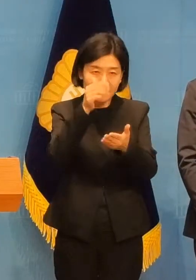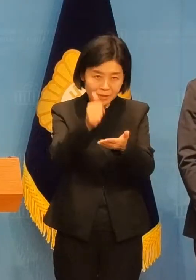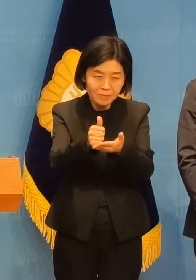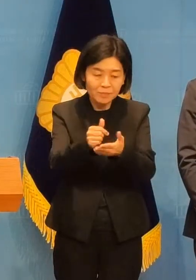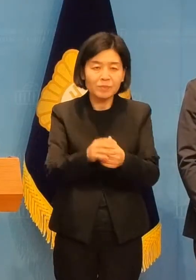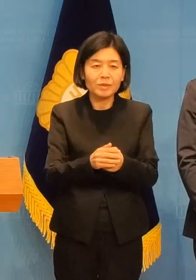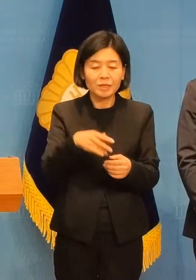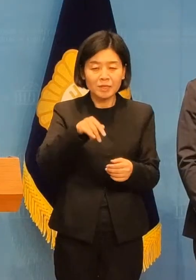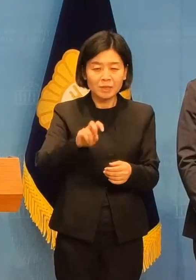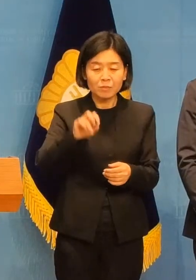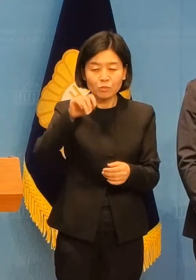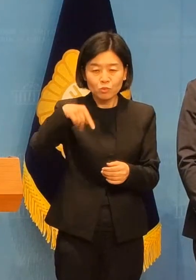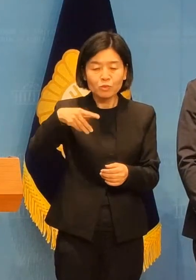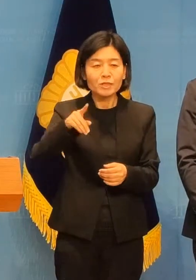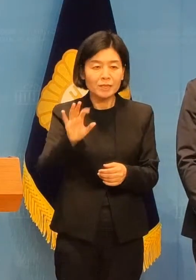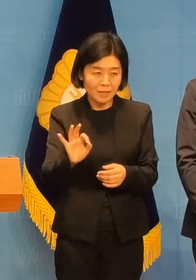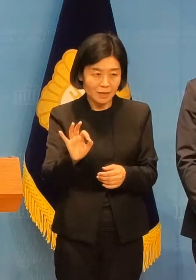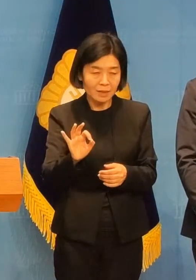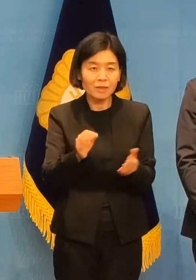심우창 인천서구의원입니다.